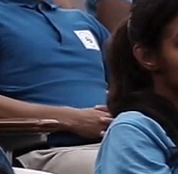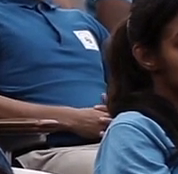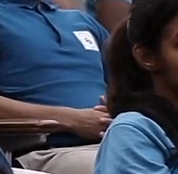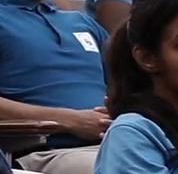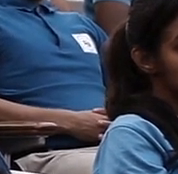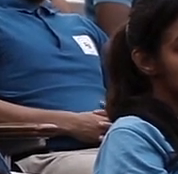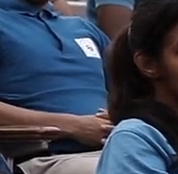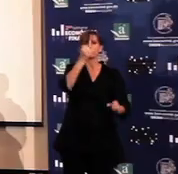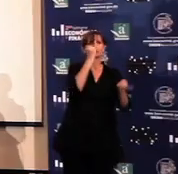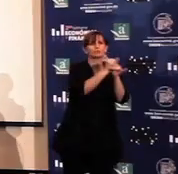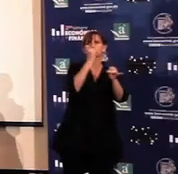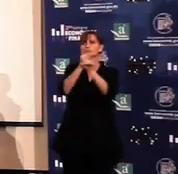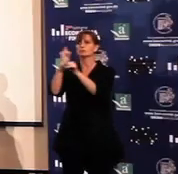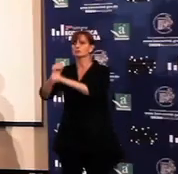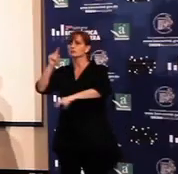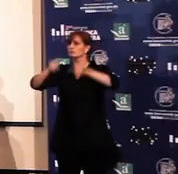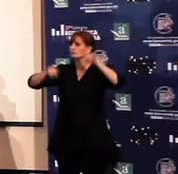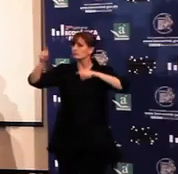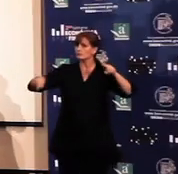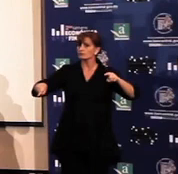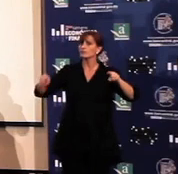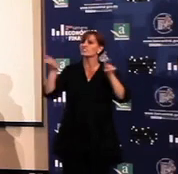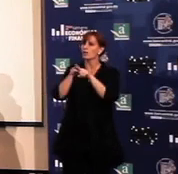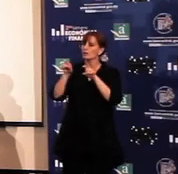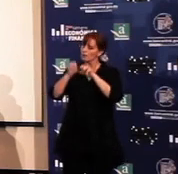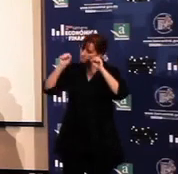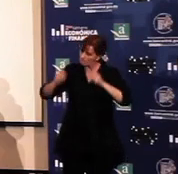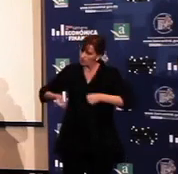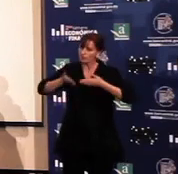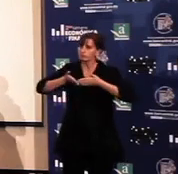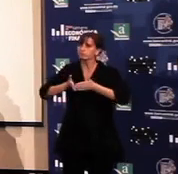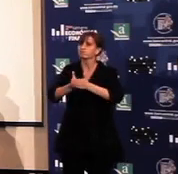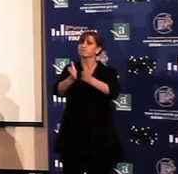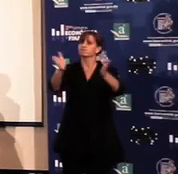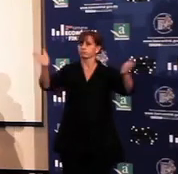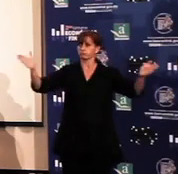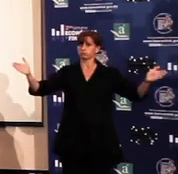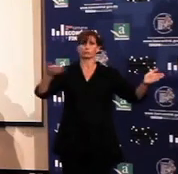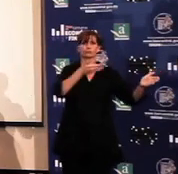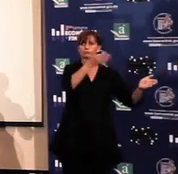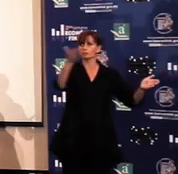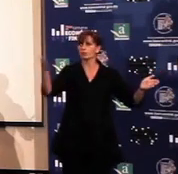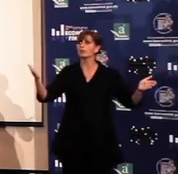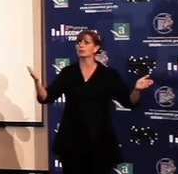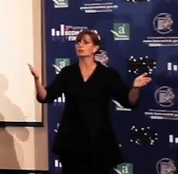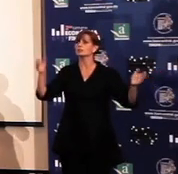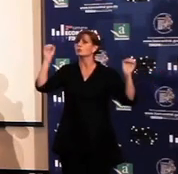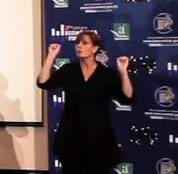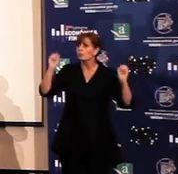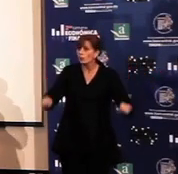otras instituciones a que le abran los caminos a que la sociedad se